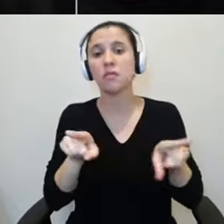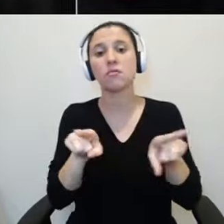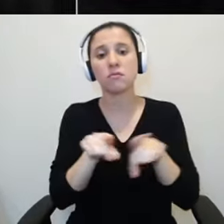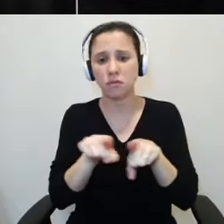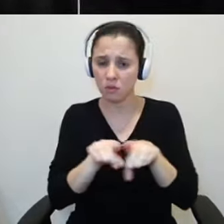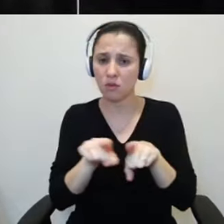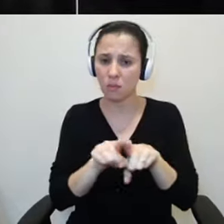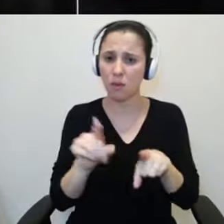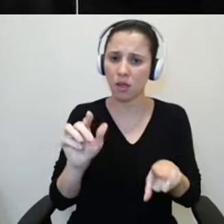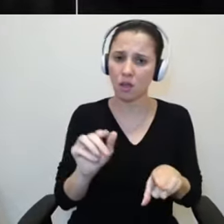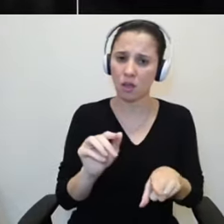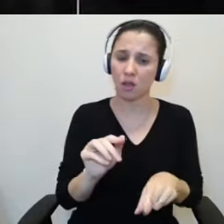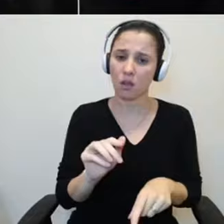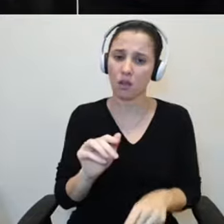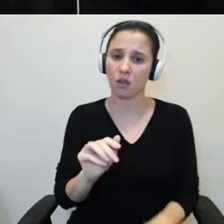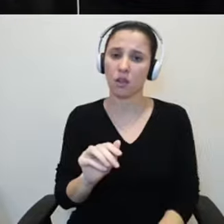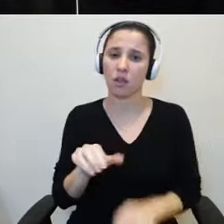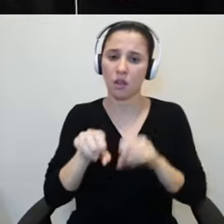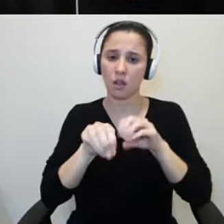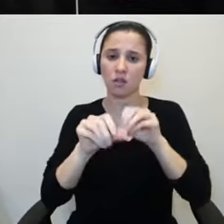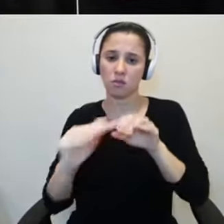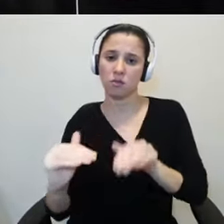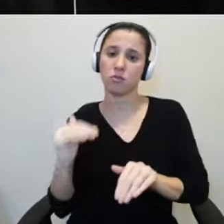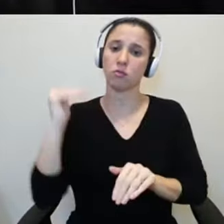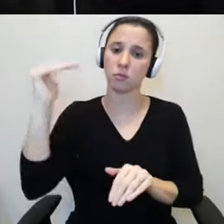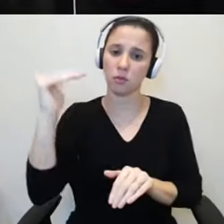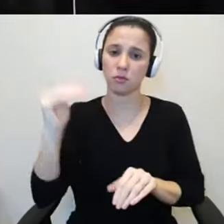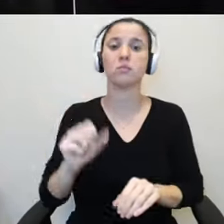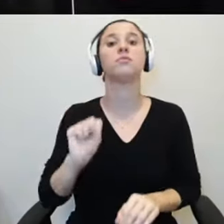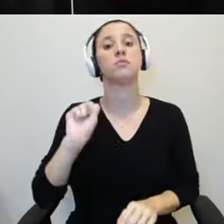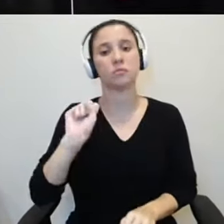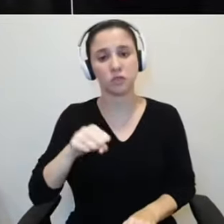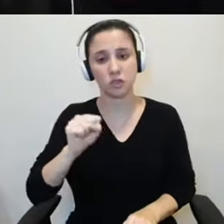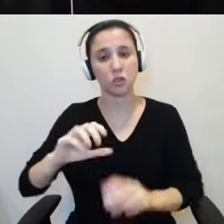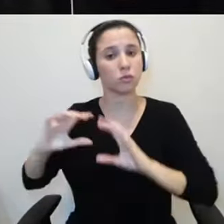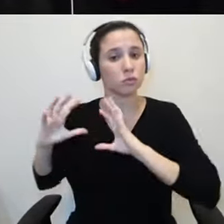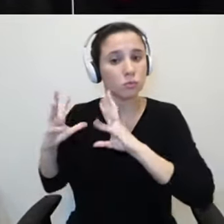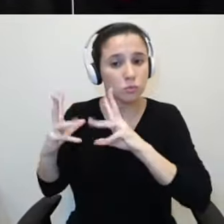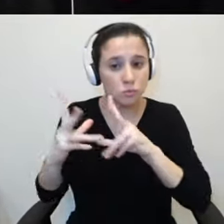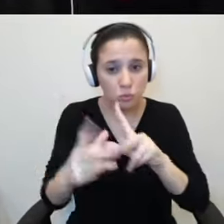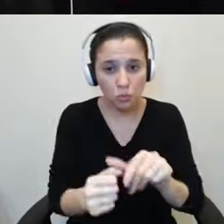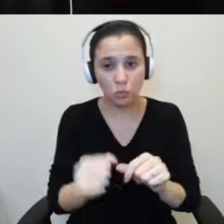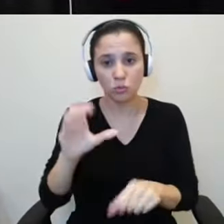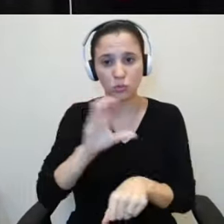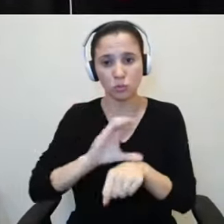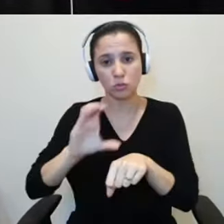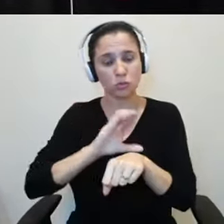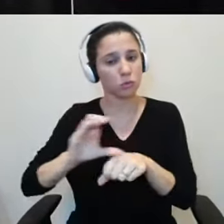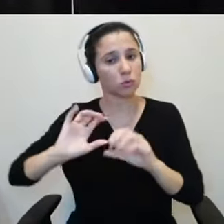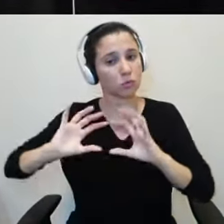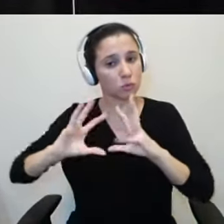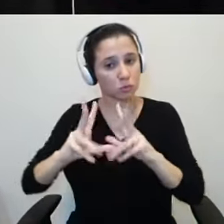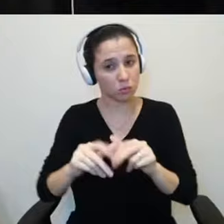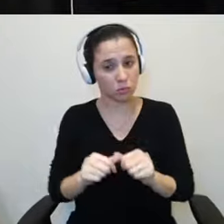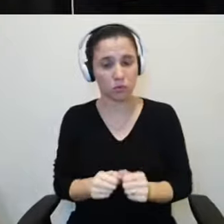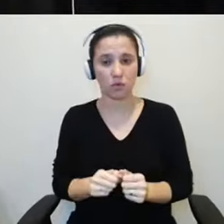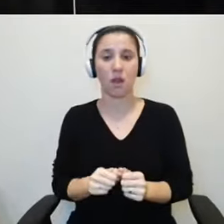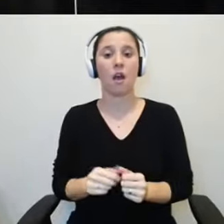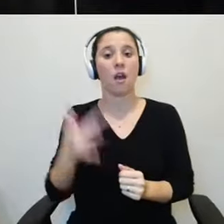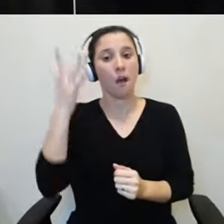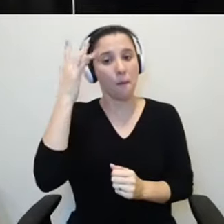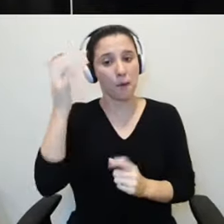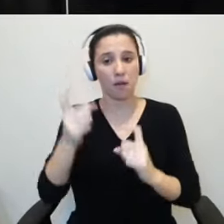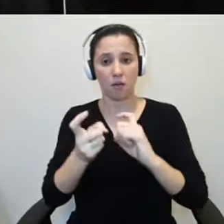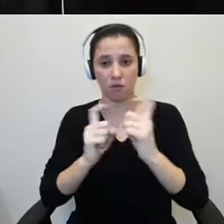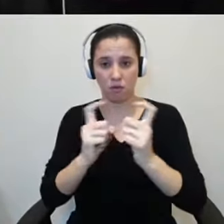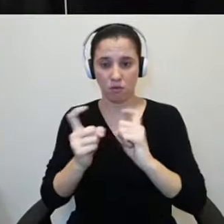os cursos. Tudo vai ser feito dessa forma. Passar no Concam amanhã, reunião às 9h30. Depois,